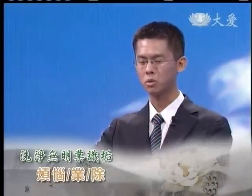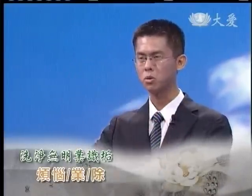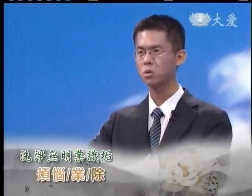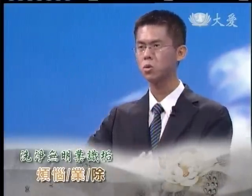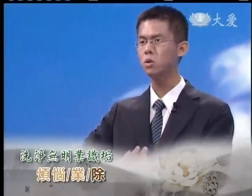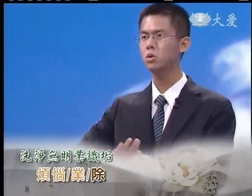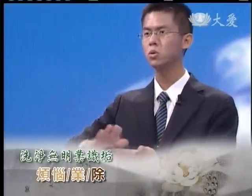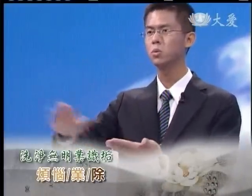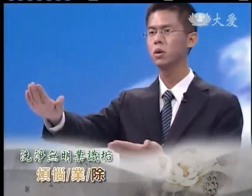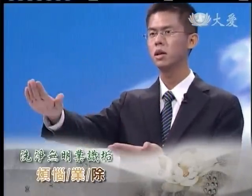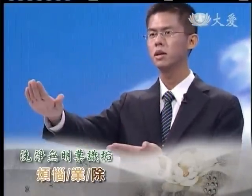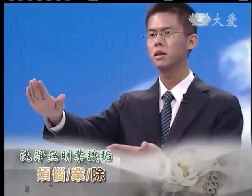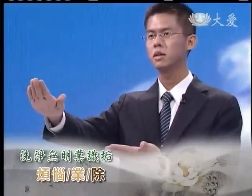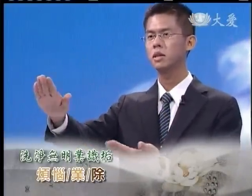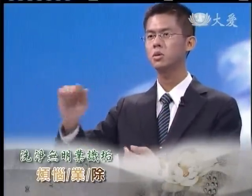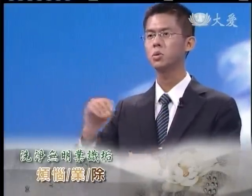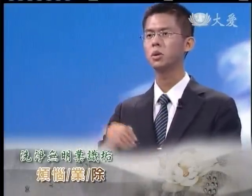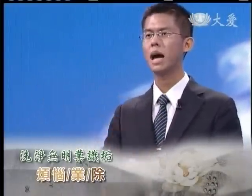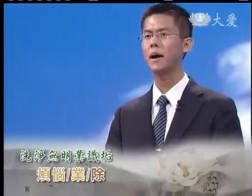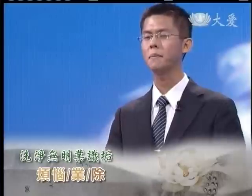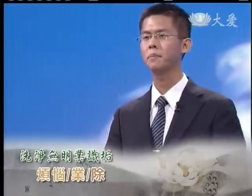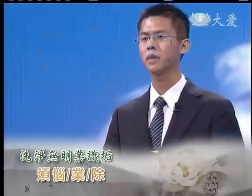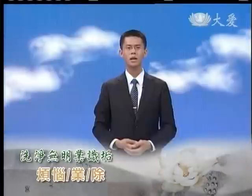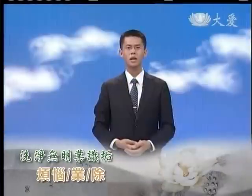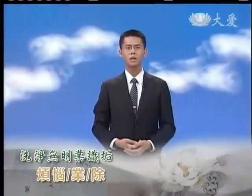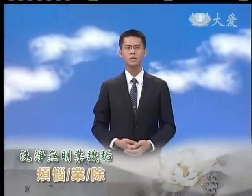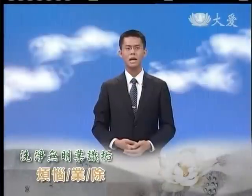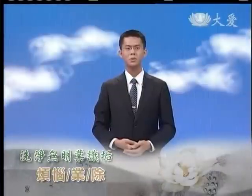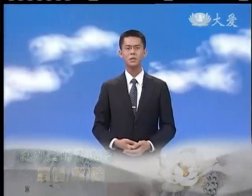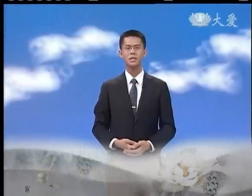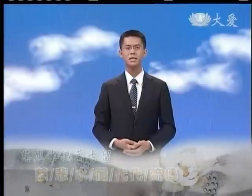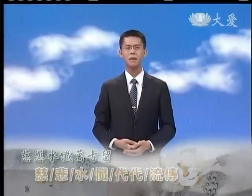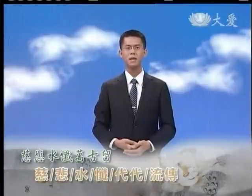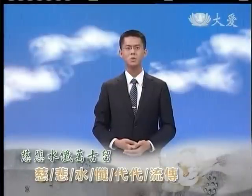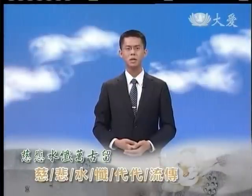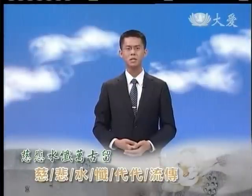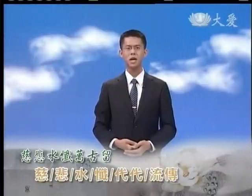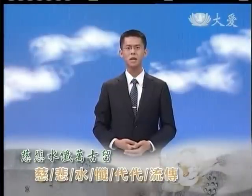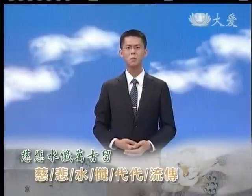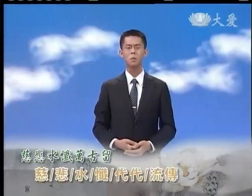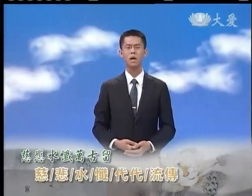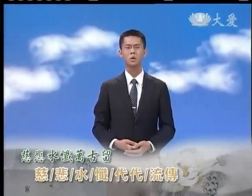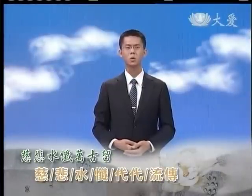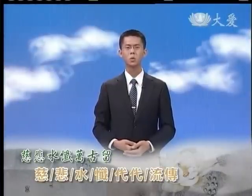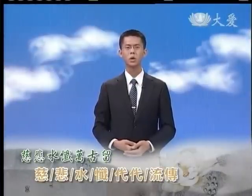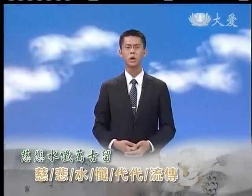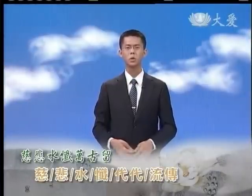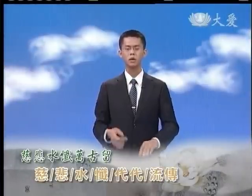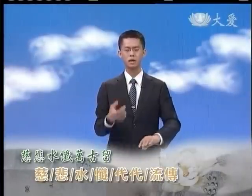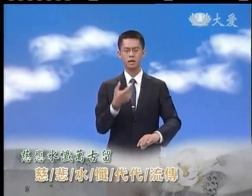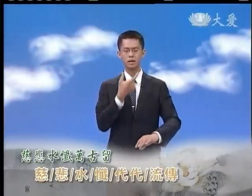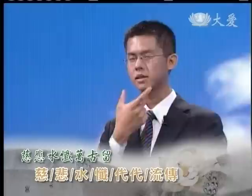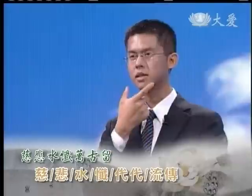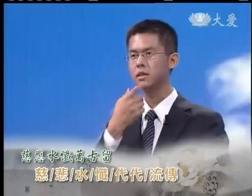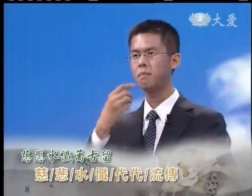要去去除清除它。下一句慈悲水忏万古流，慈